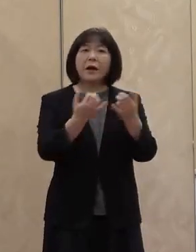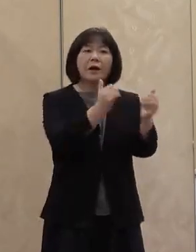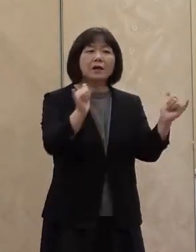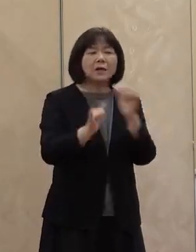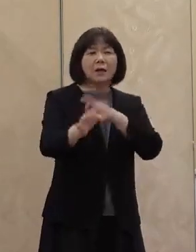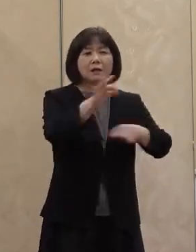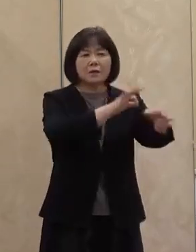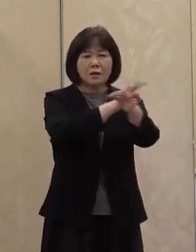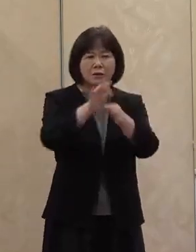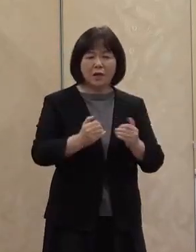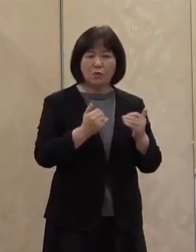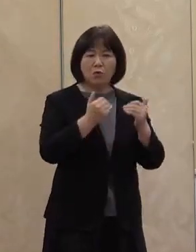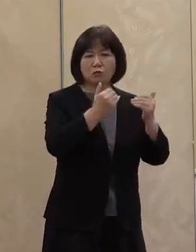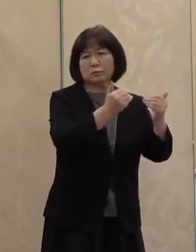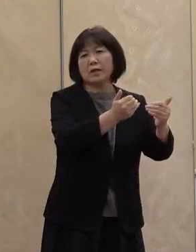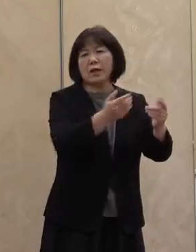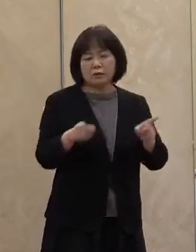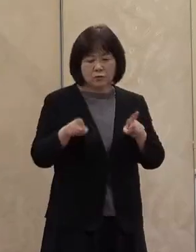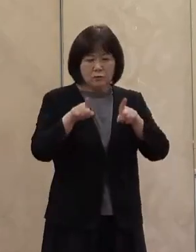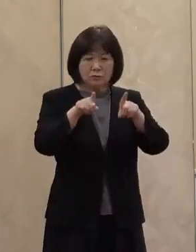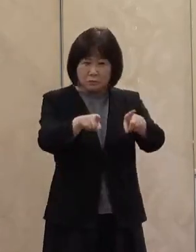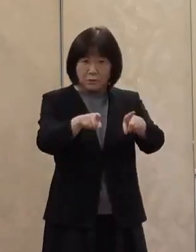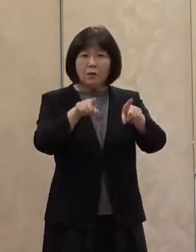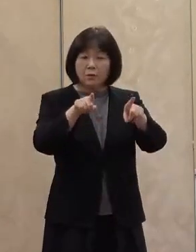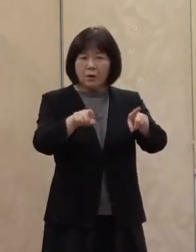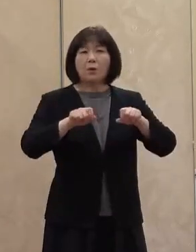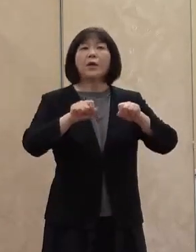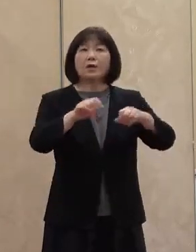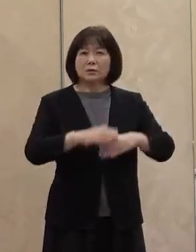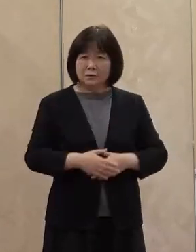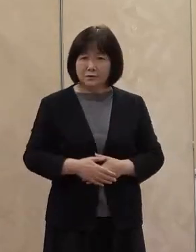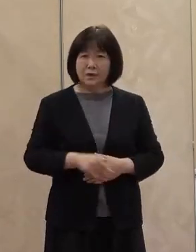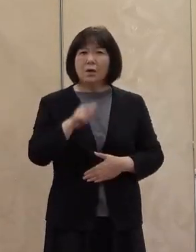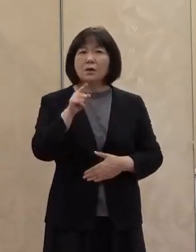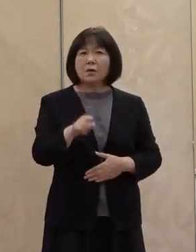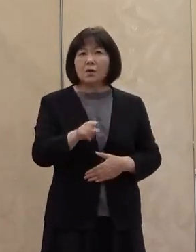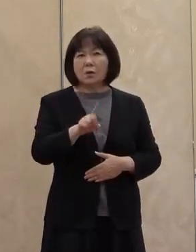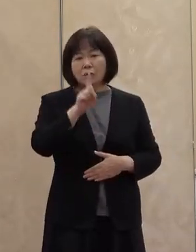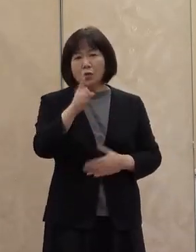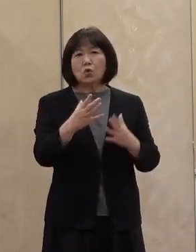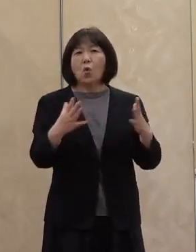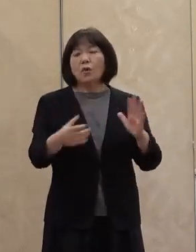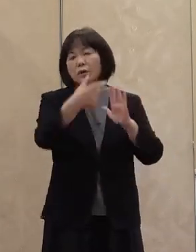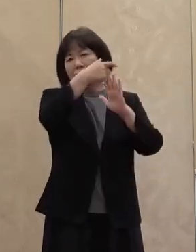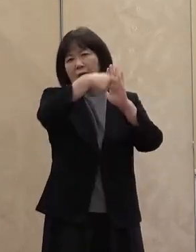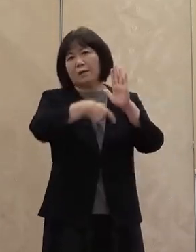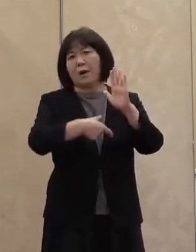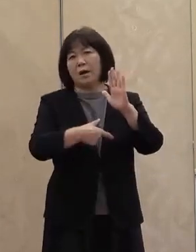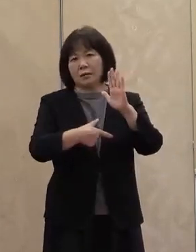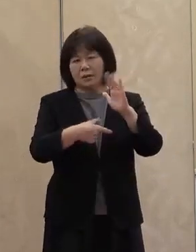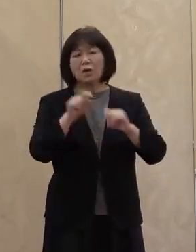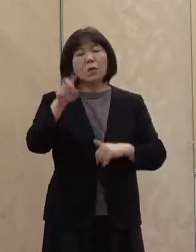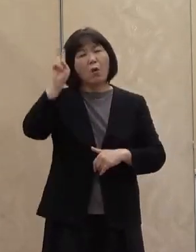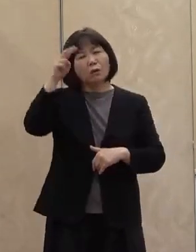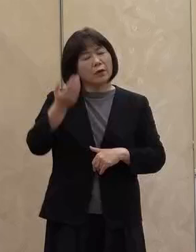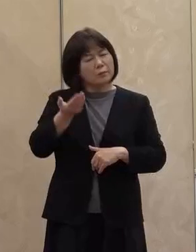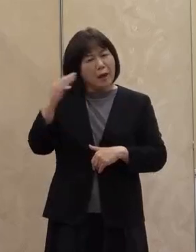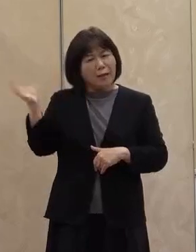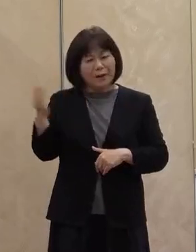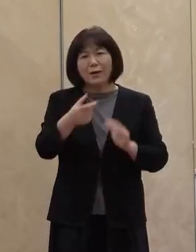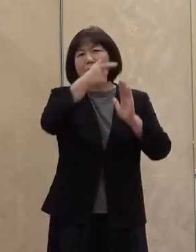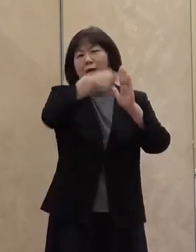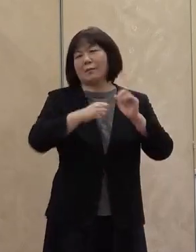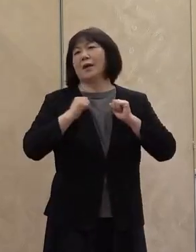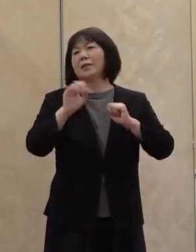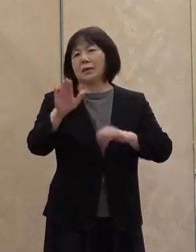経済を動かしていく、これを両立させる、これをあの一つ大きなテーマ、まあ、これはずっと大阪の大きなテーマですけど、それ